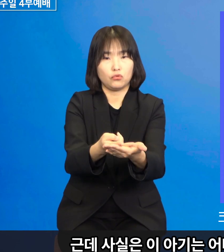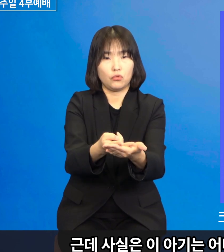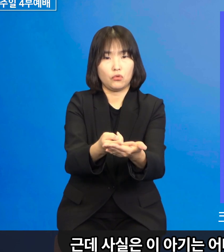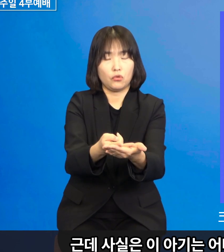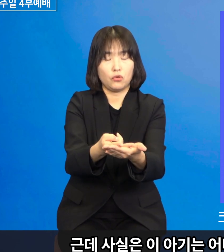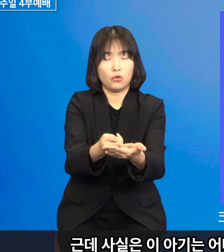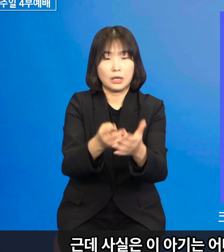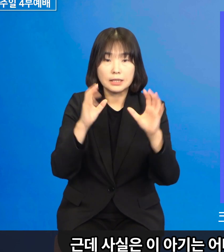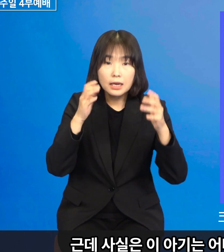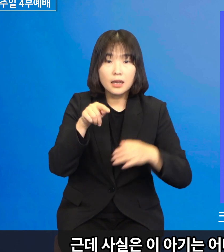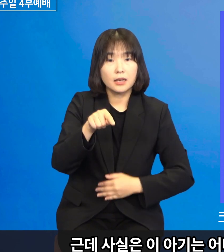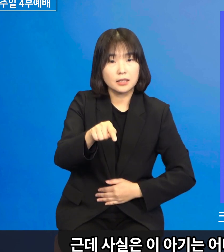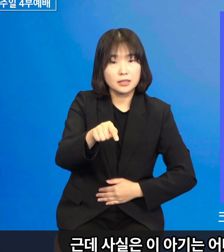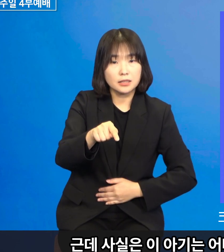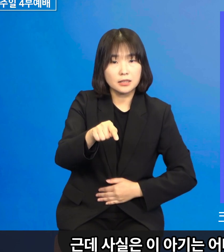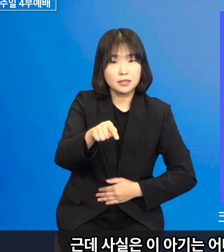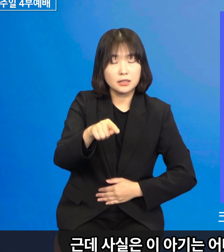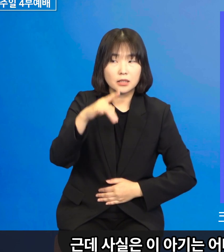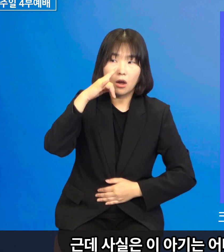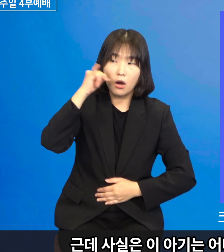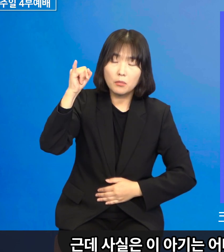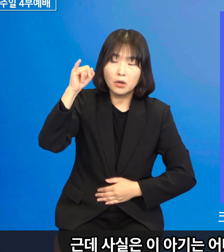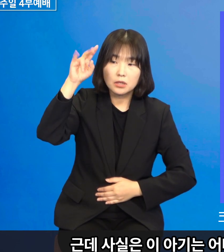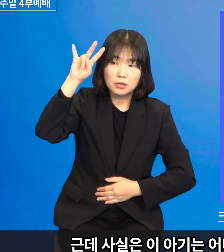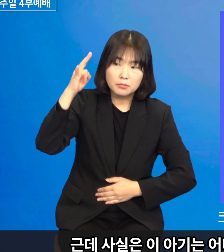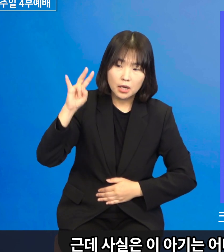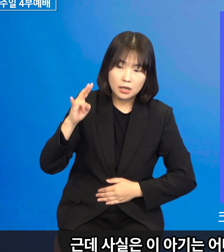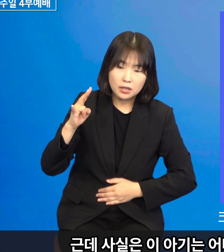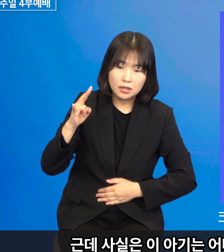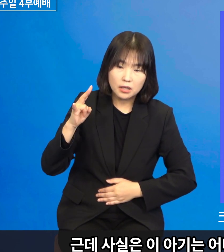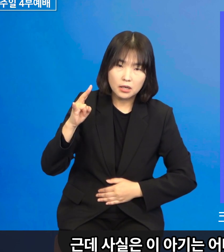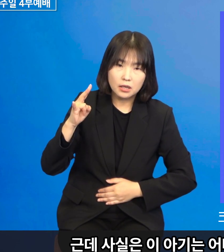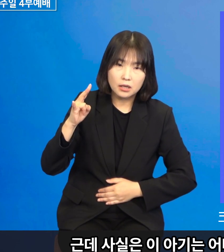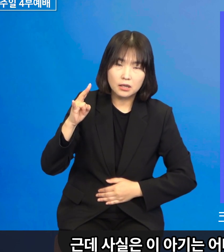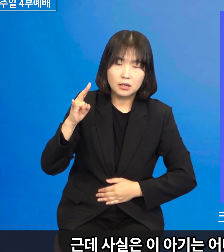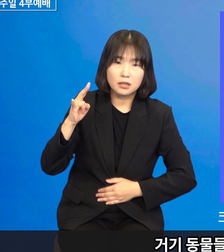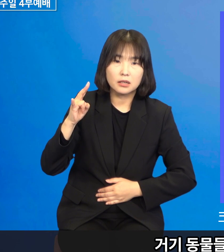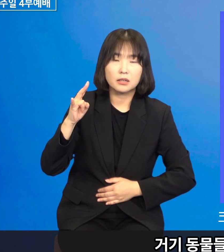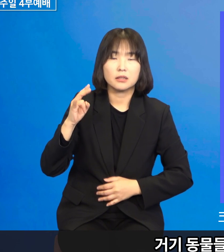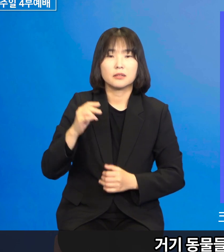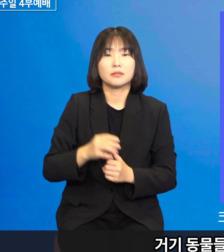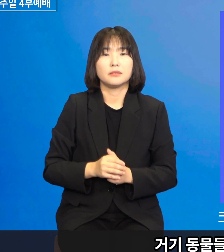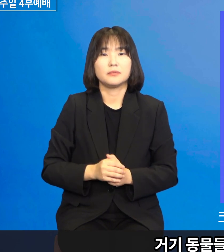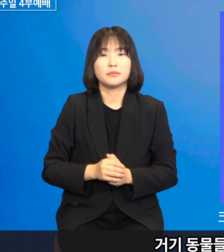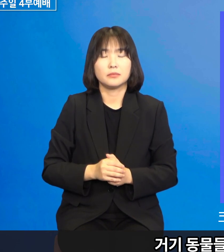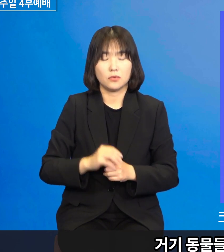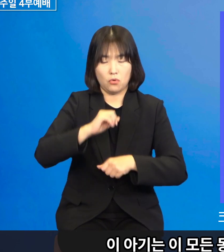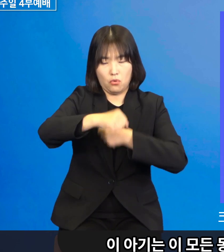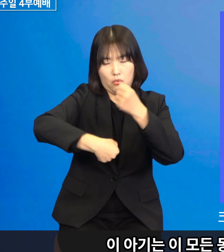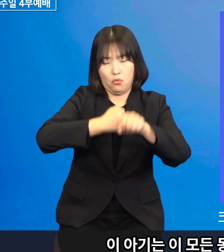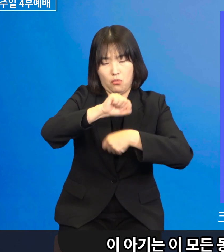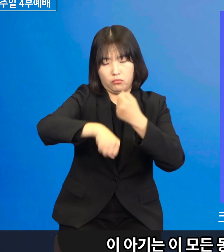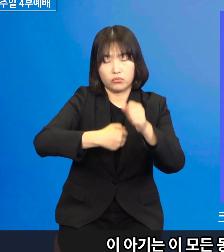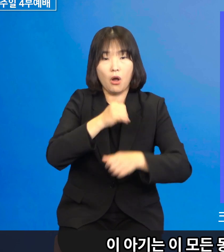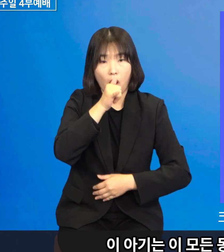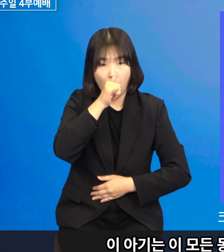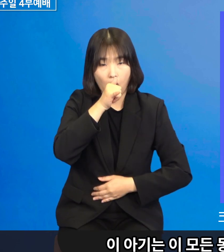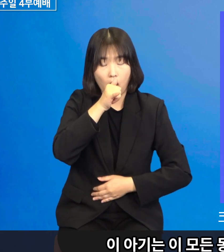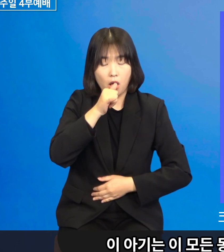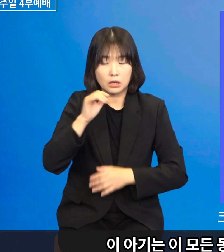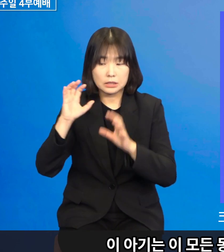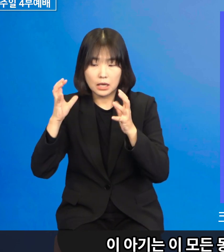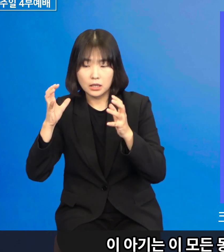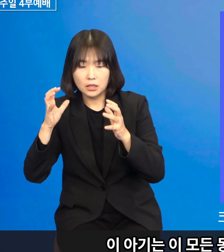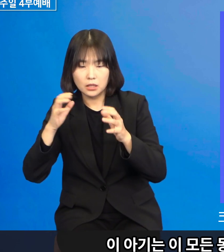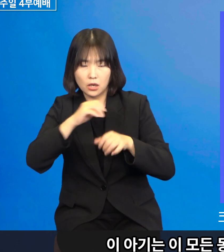이 아기는 어머니 마리아를 지은 분입니다. 거기 동물들이 있었습니다. 이 아기는 이